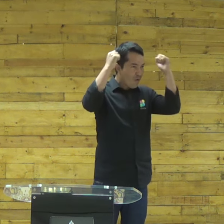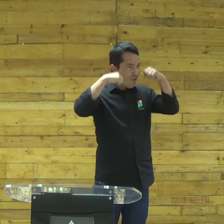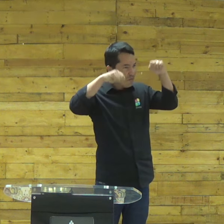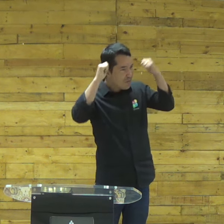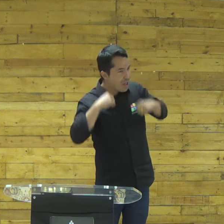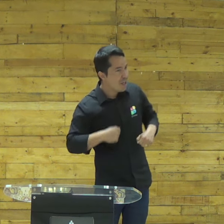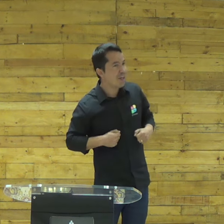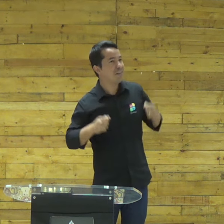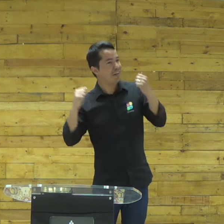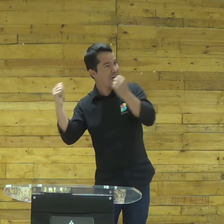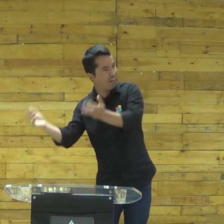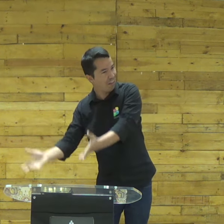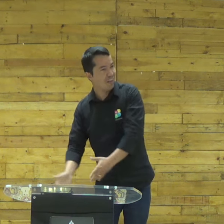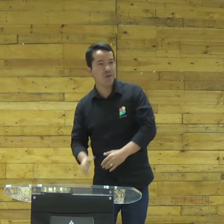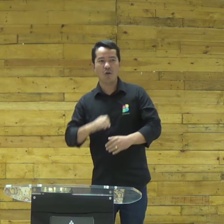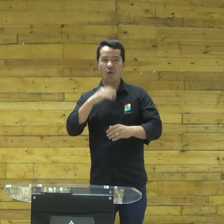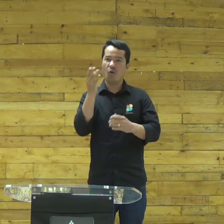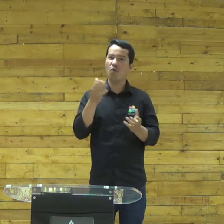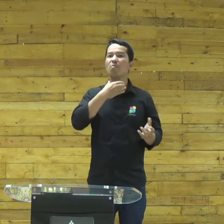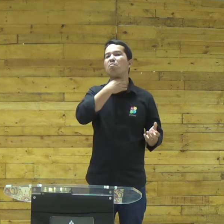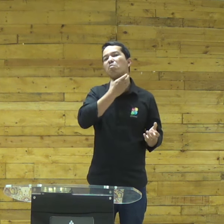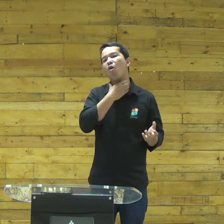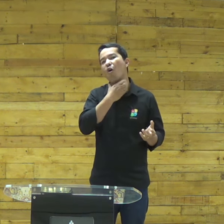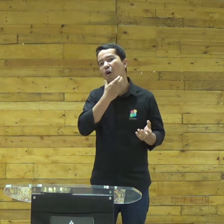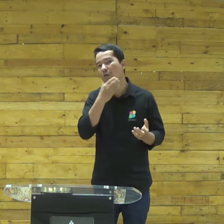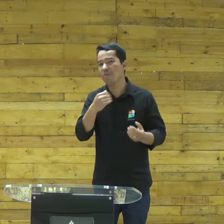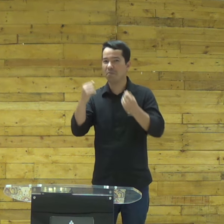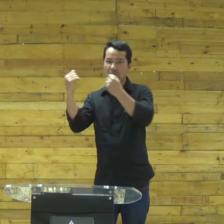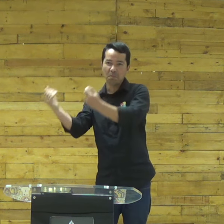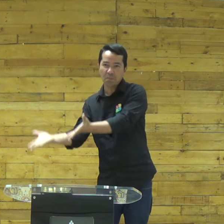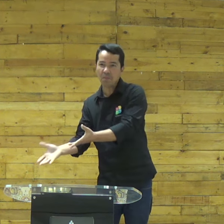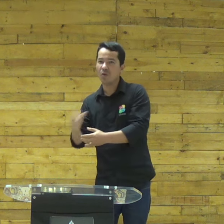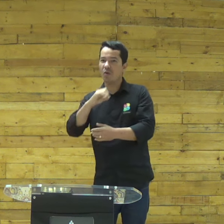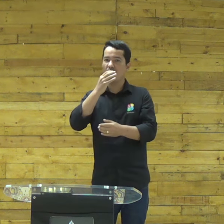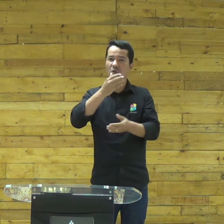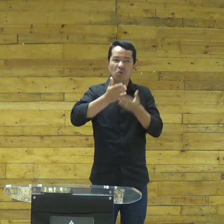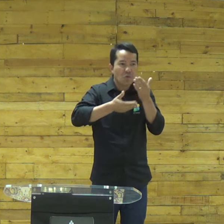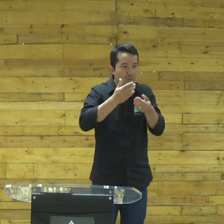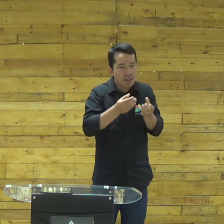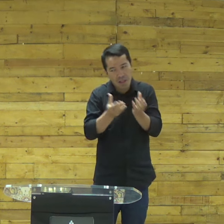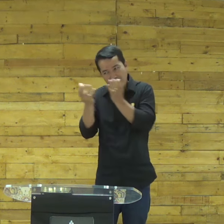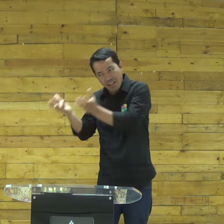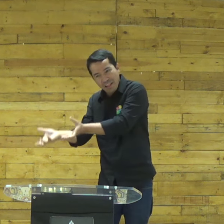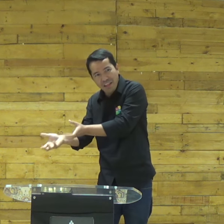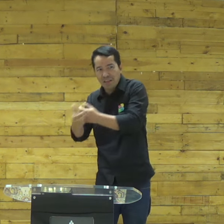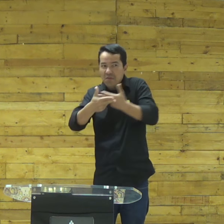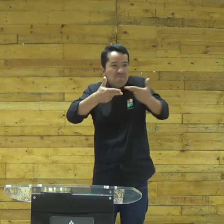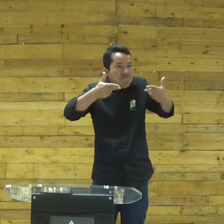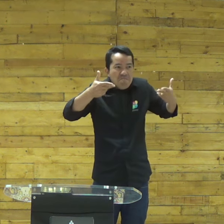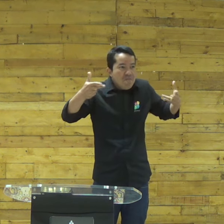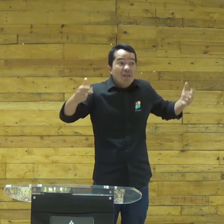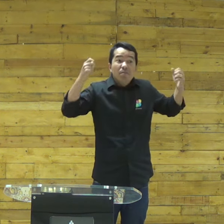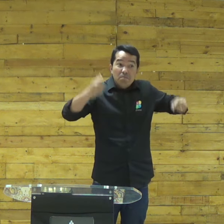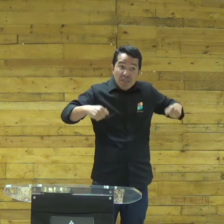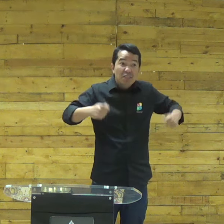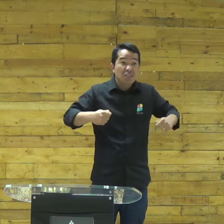Israel fazer um sacrifício pro precisava levar um animal em